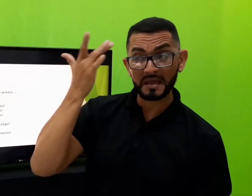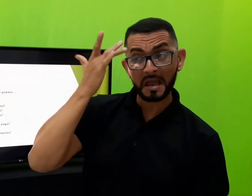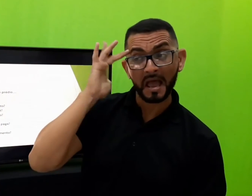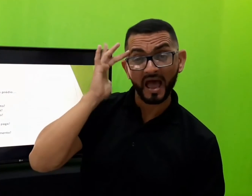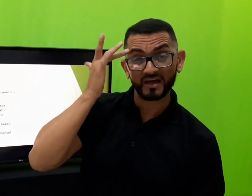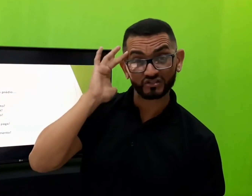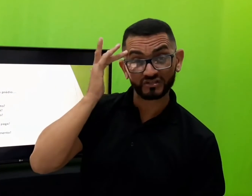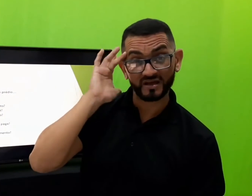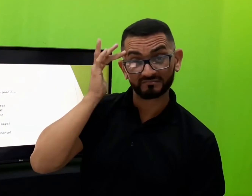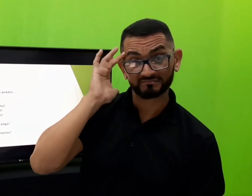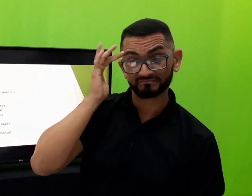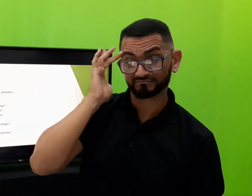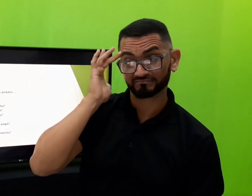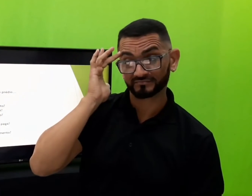Você acha